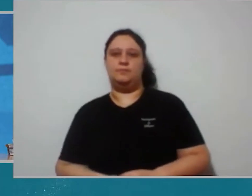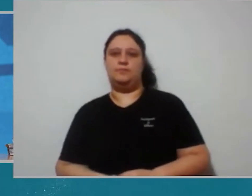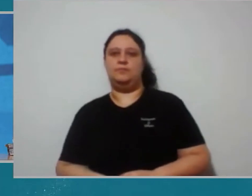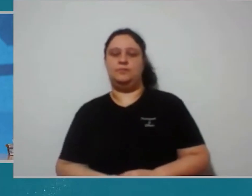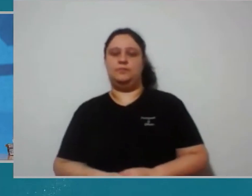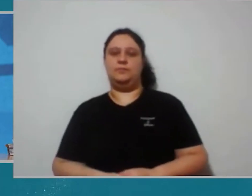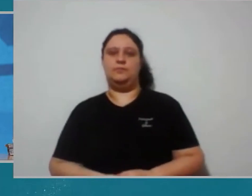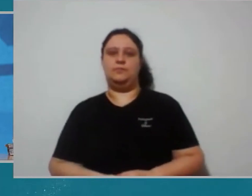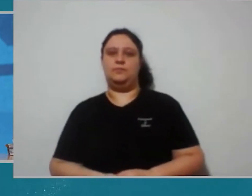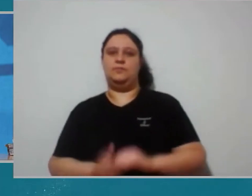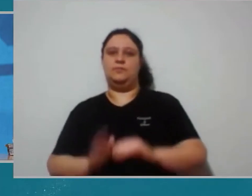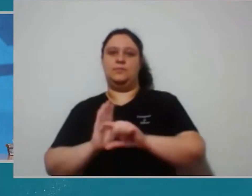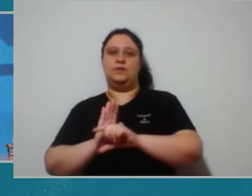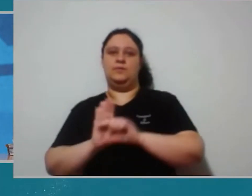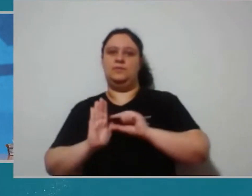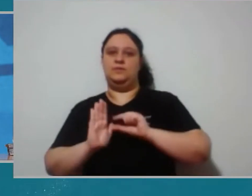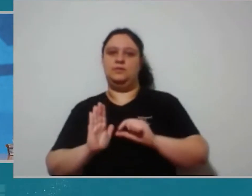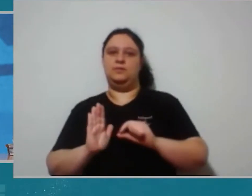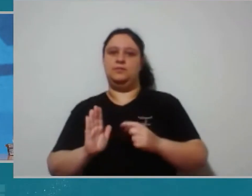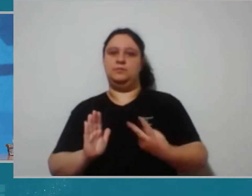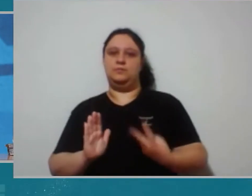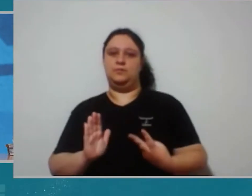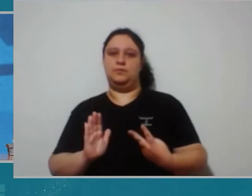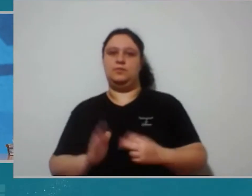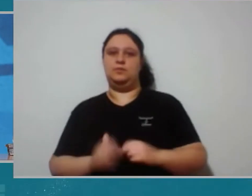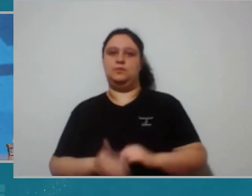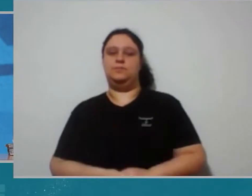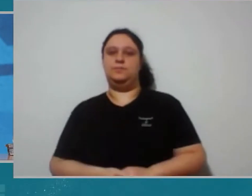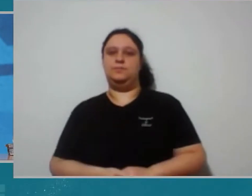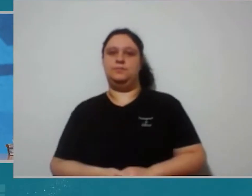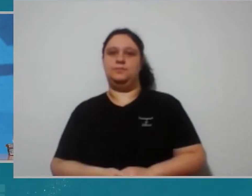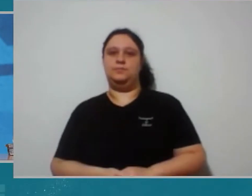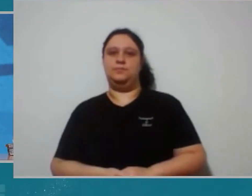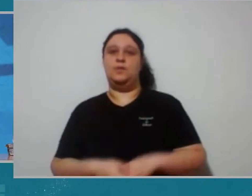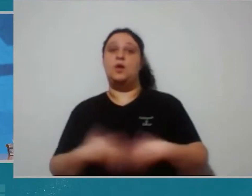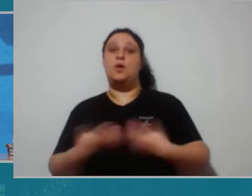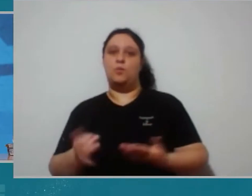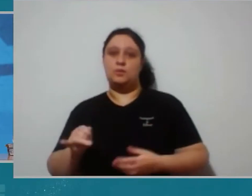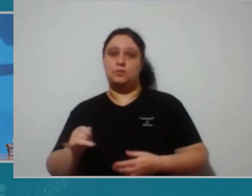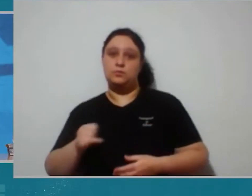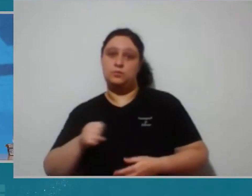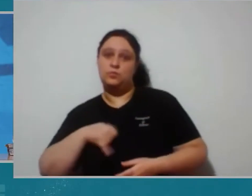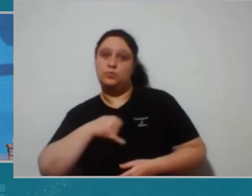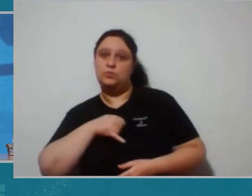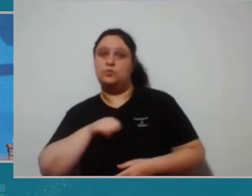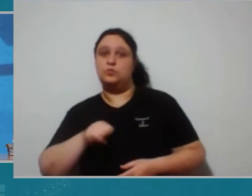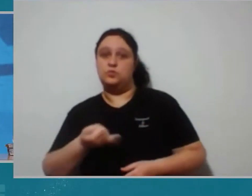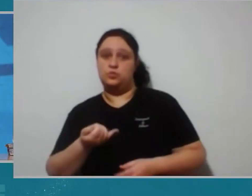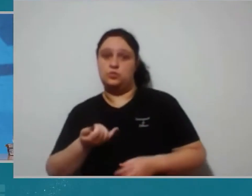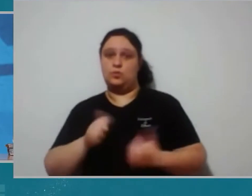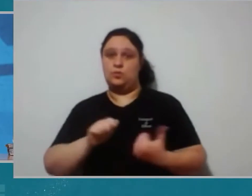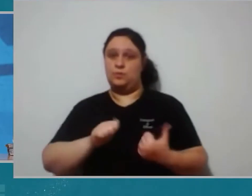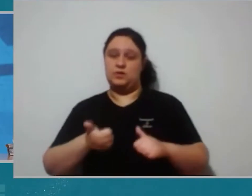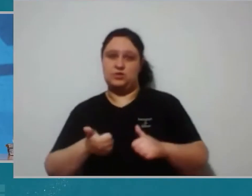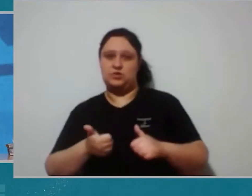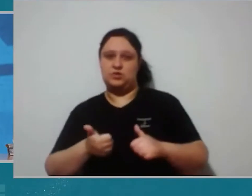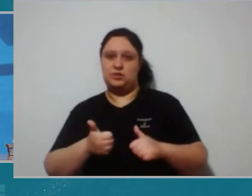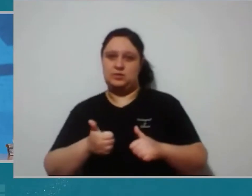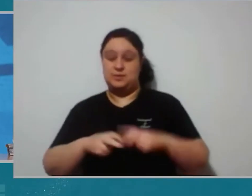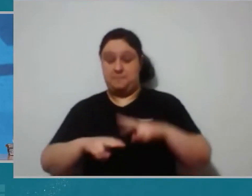Versículo 2. Quando João Batista ouviu no cárcere falar das obras de